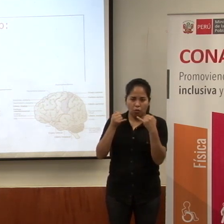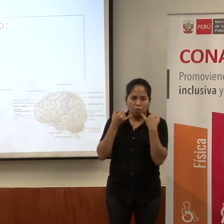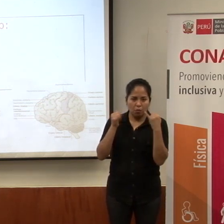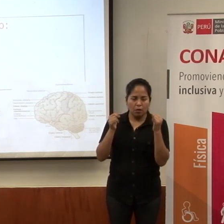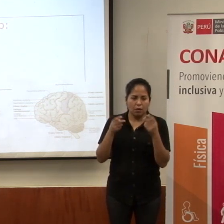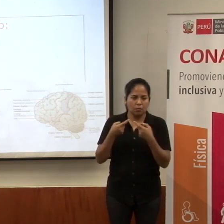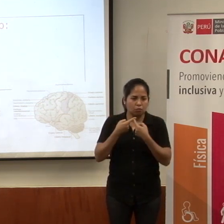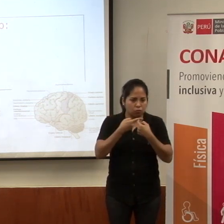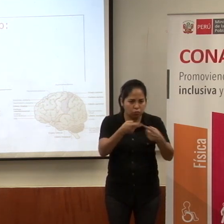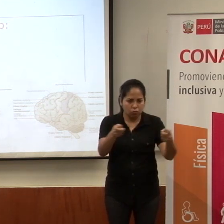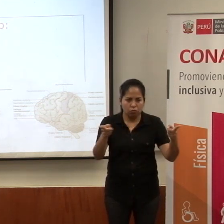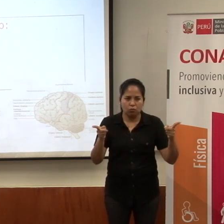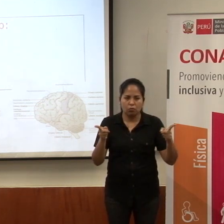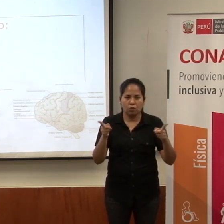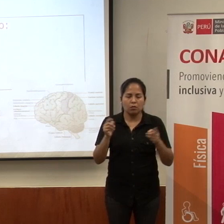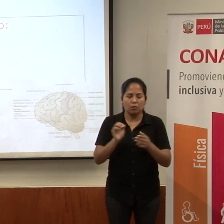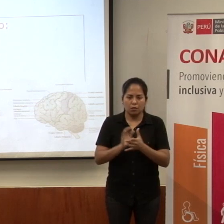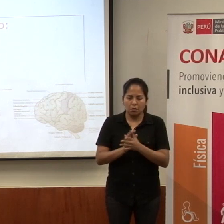publicar OMS